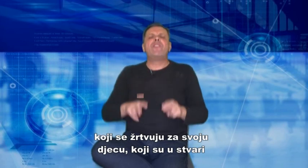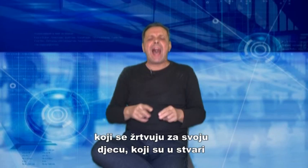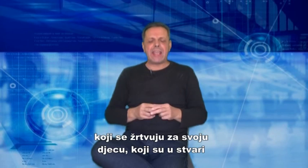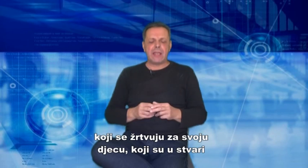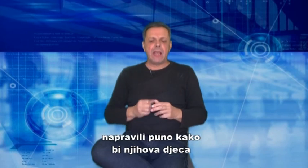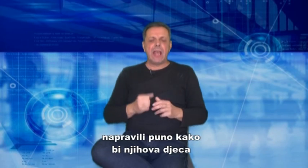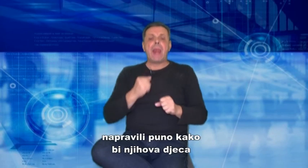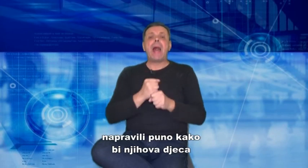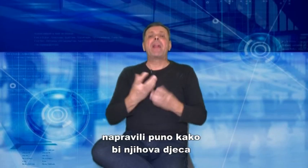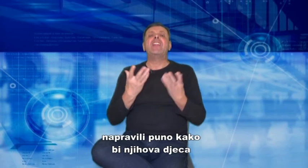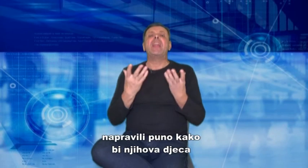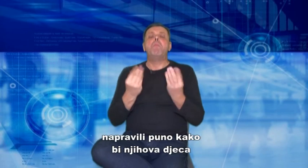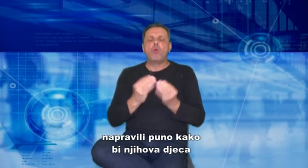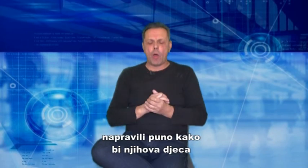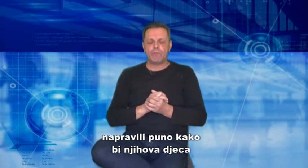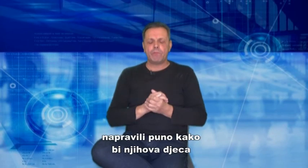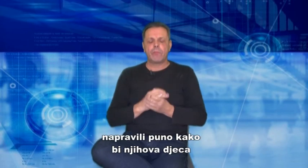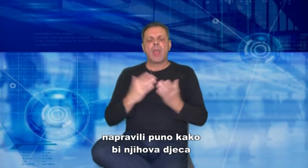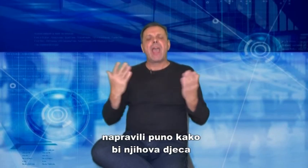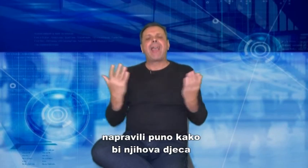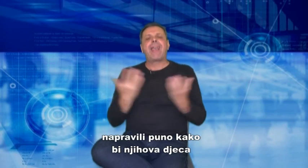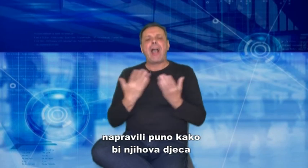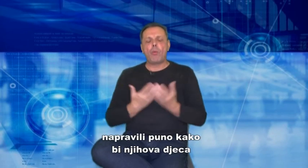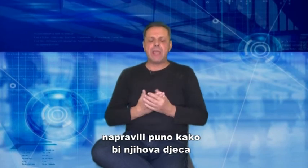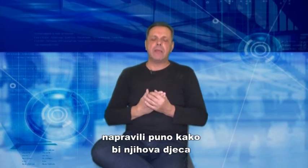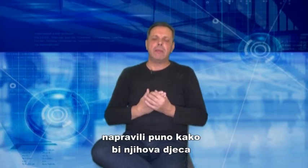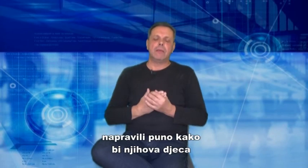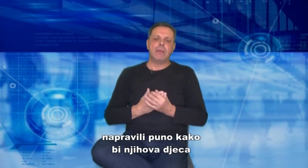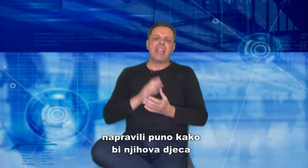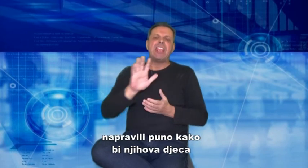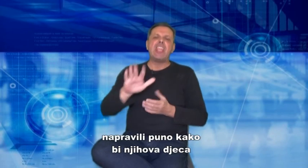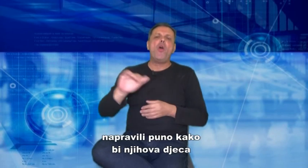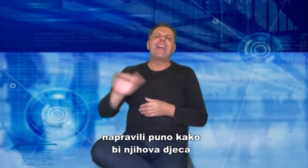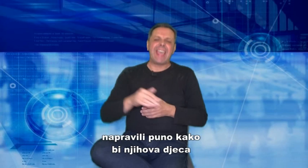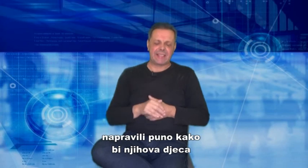stvari napravili puno kako bi njihova djeca